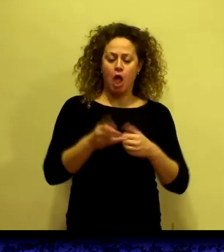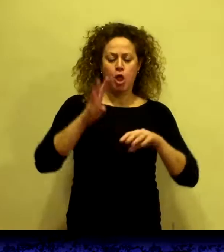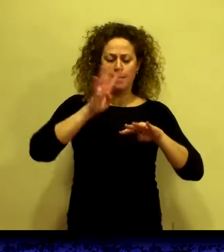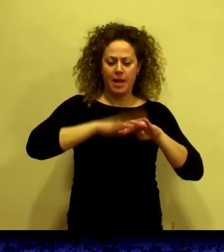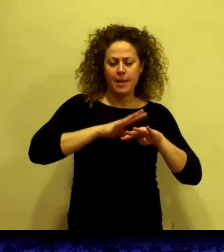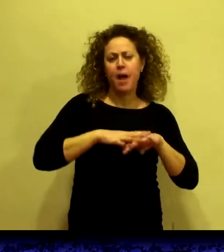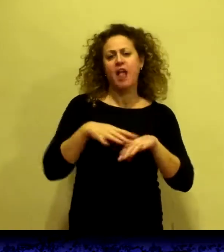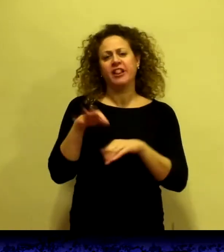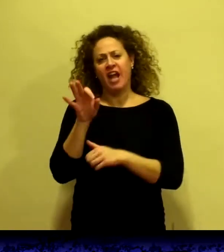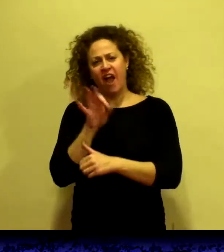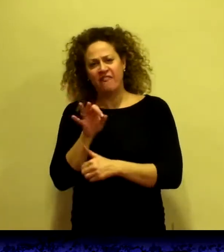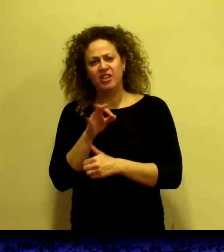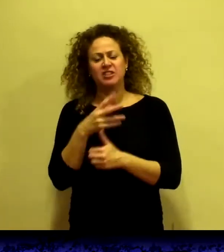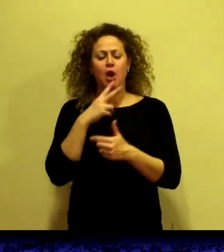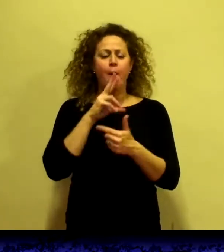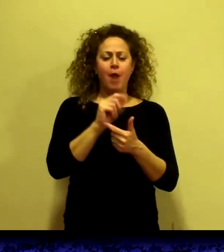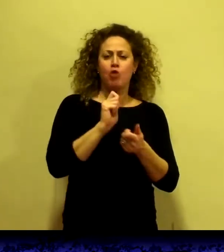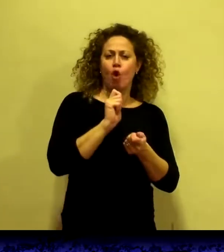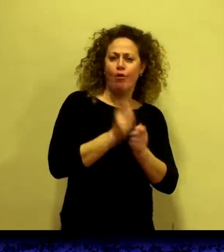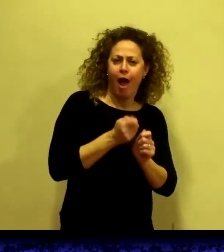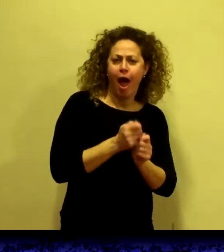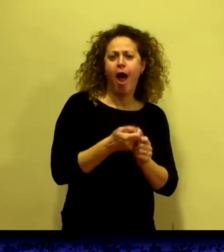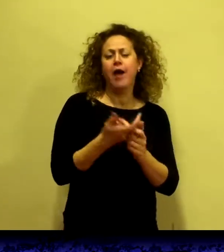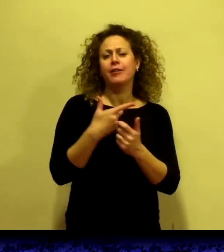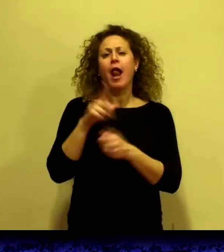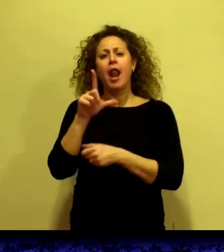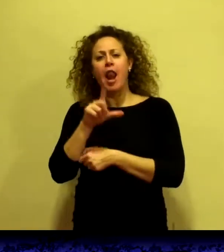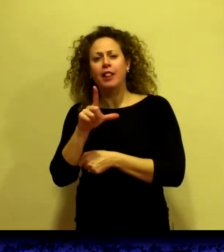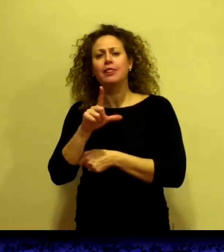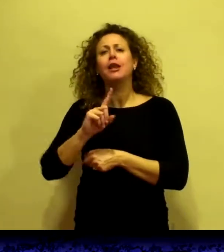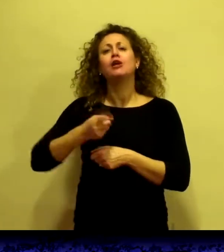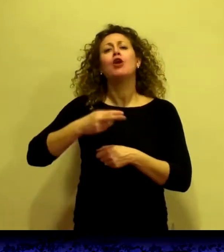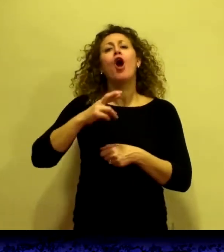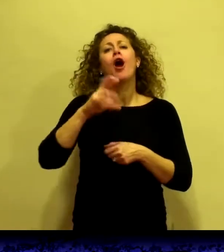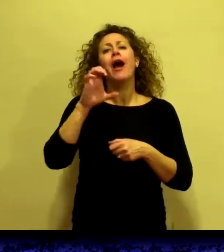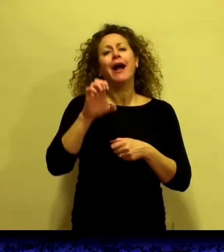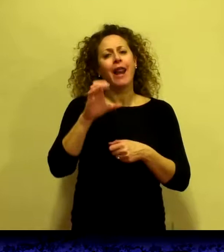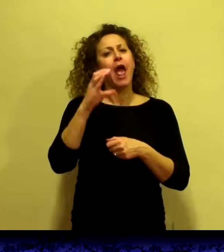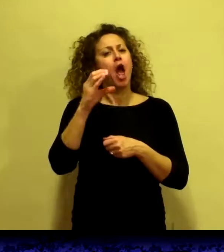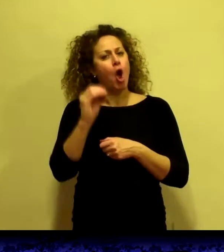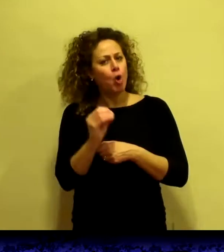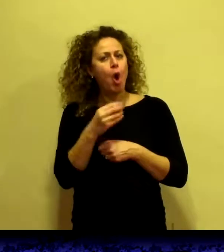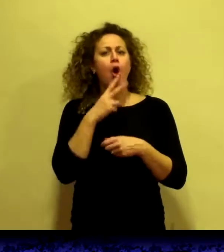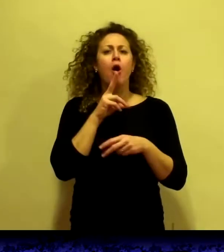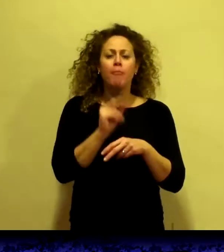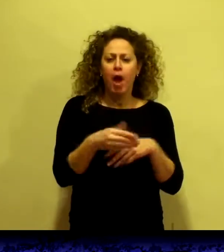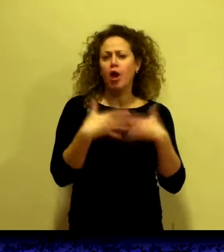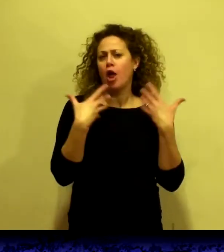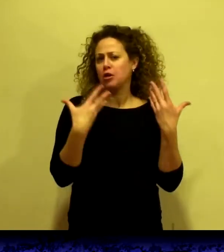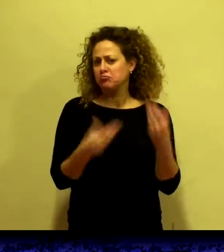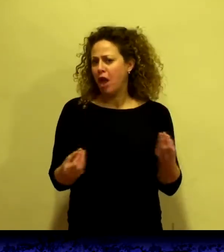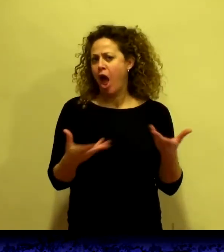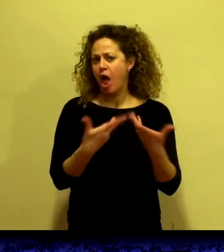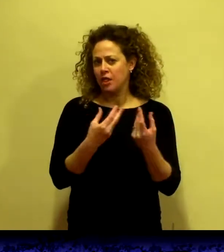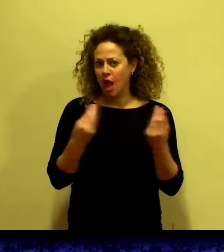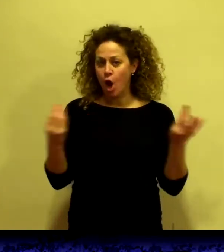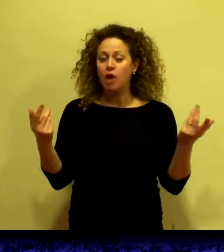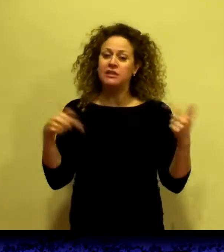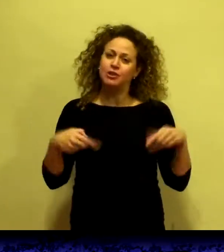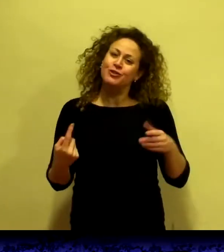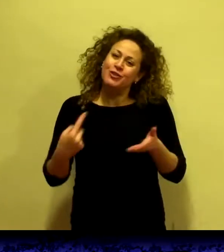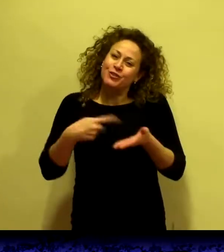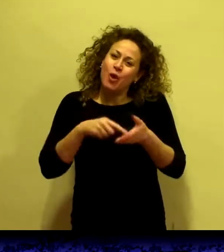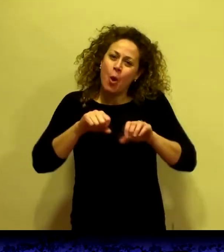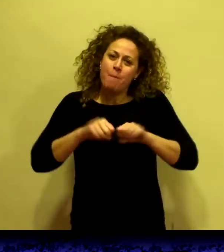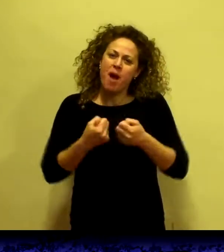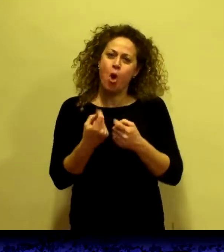matematica, fisica, di di 21, latino e greco di 21. E quindi ora torniamo alla